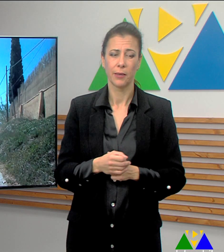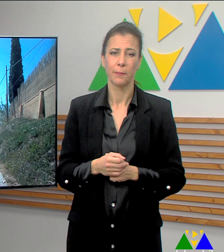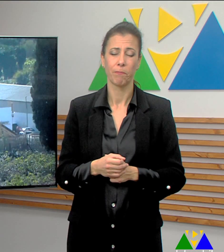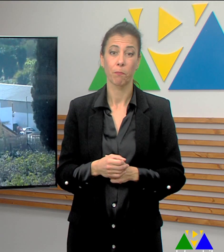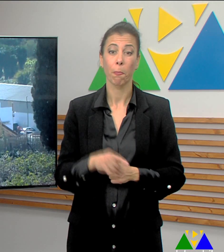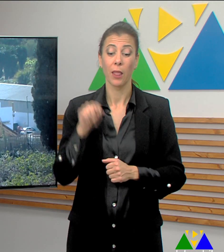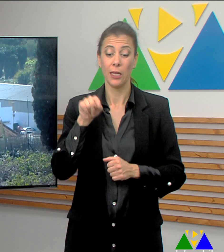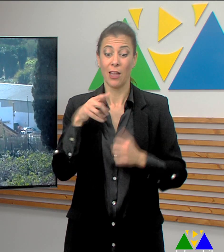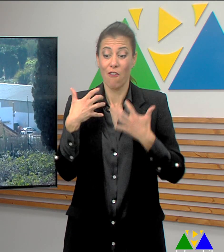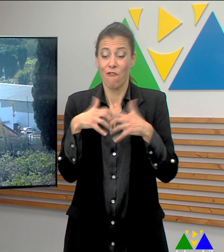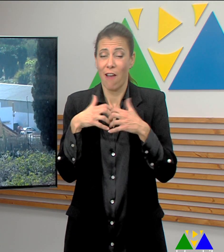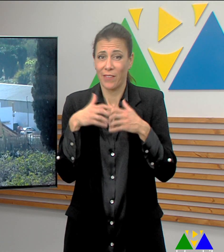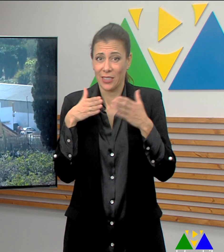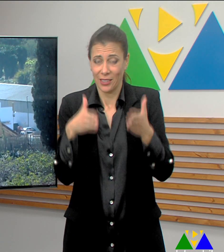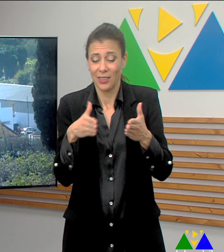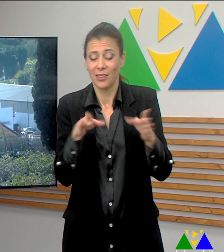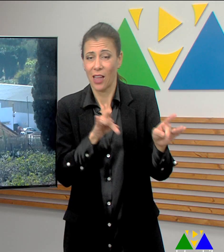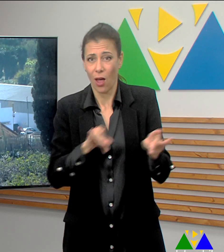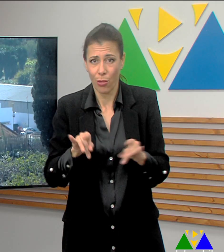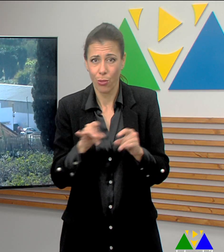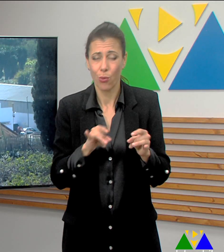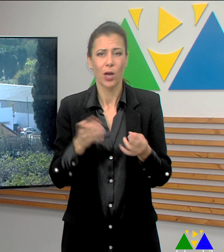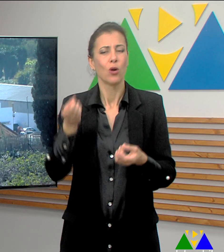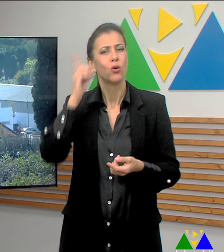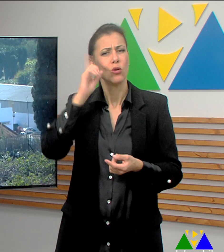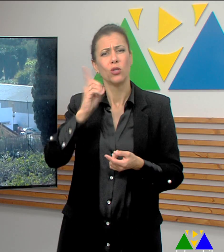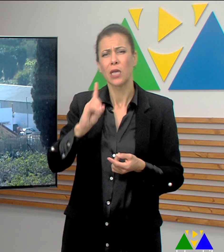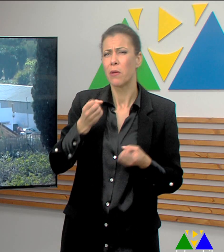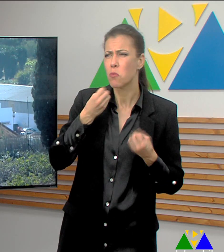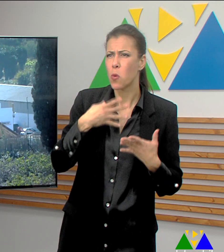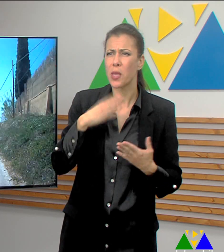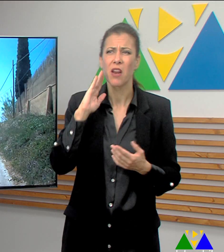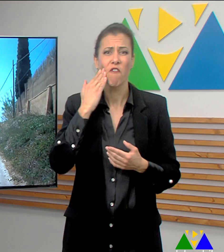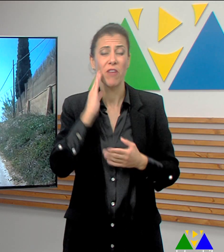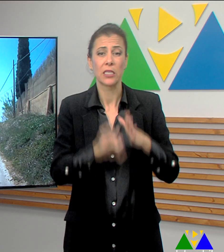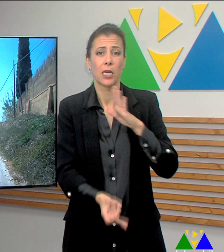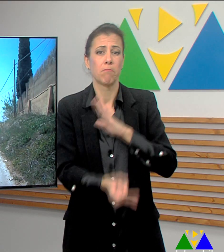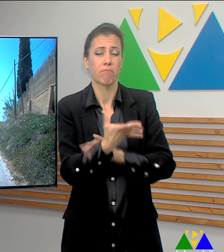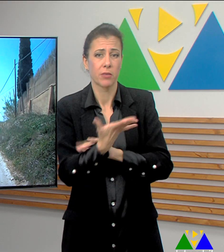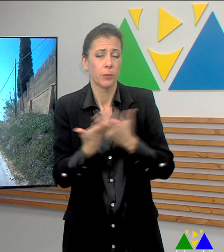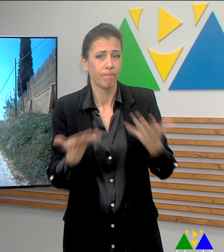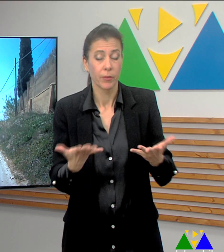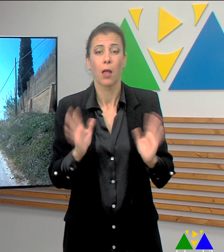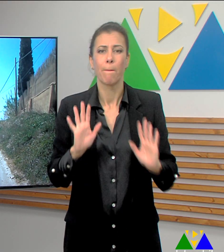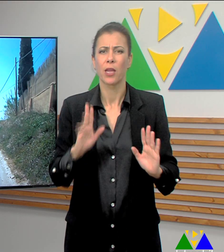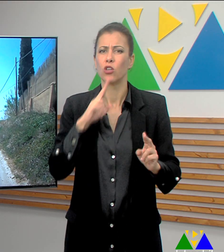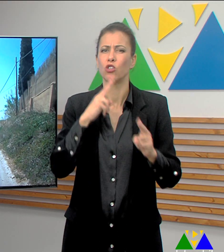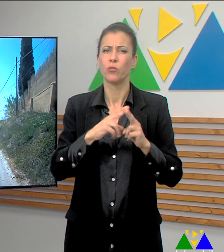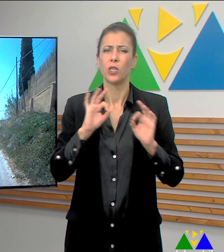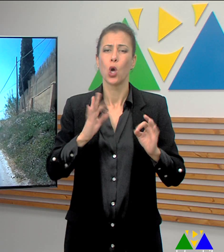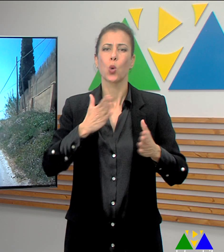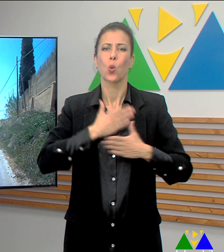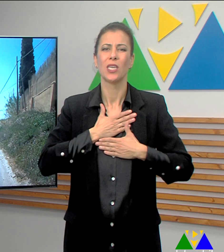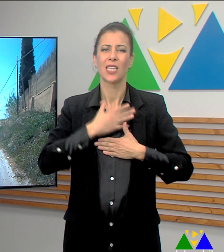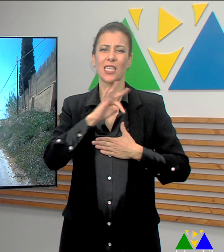Estas fabriquitas de azúcar, que no sabemos muy bien qué fecha se crea, se llamó Nuestra Señora del